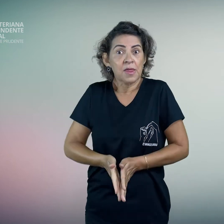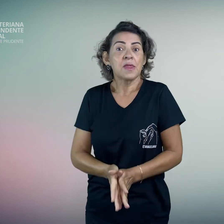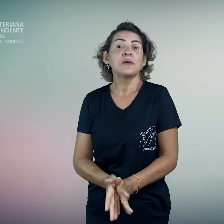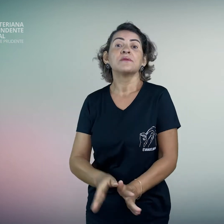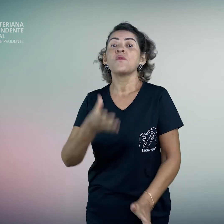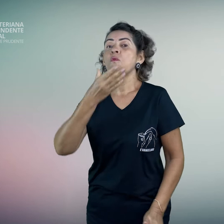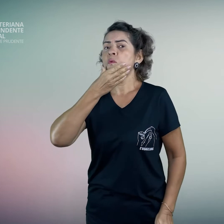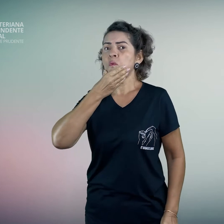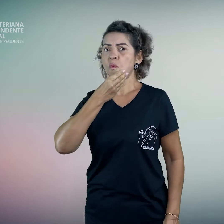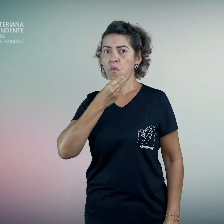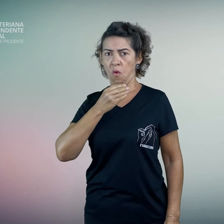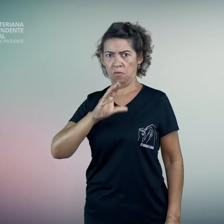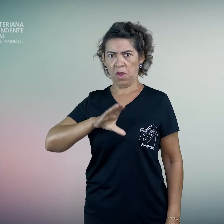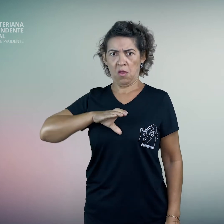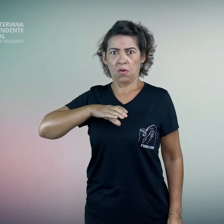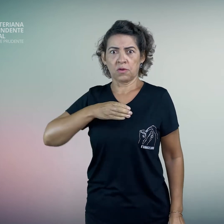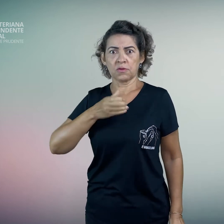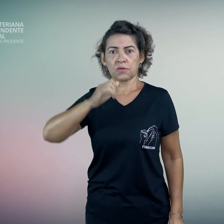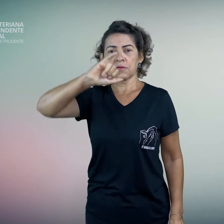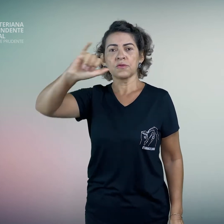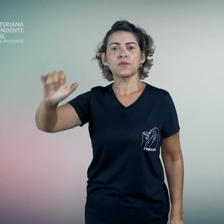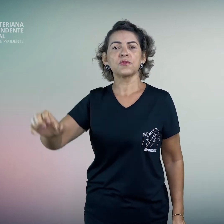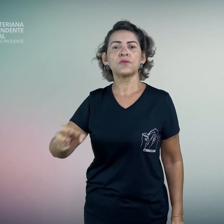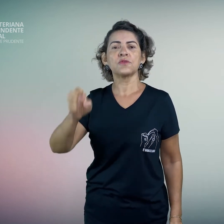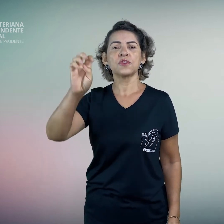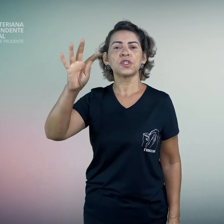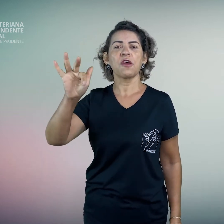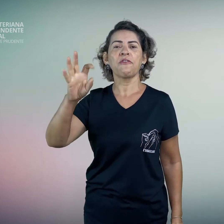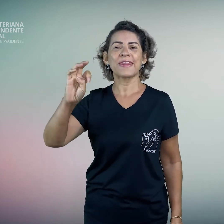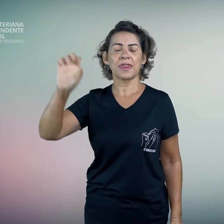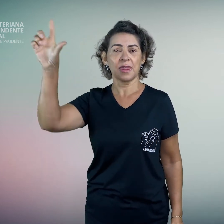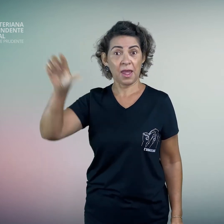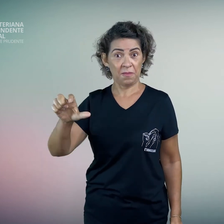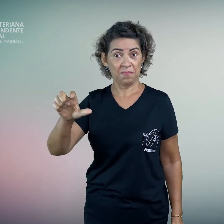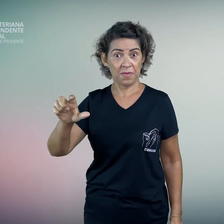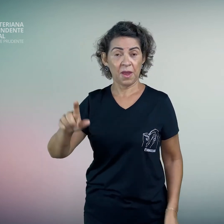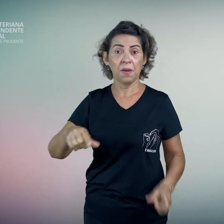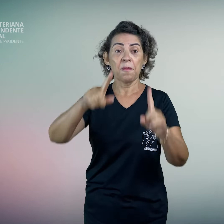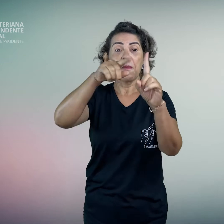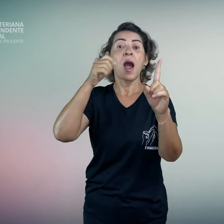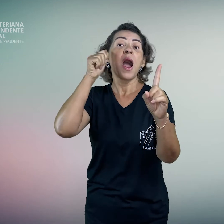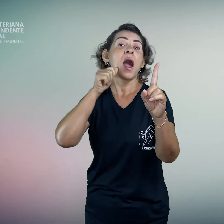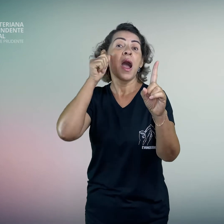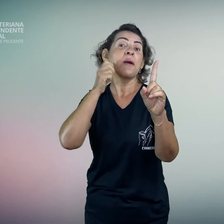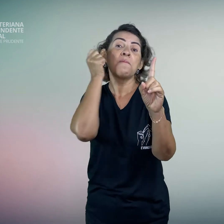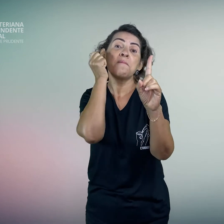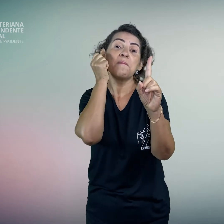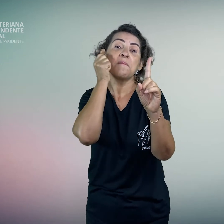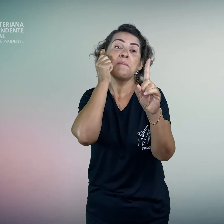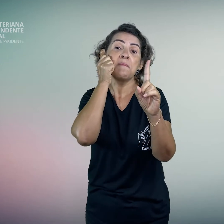Ele não era uma criança desejada, seja por sua mãe ou por seu pai. Para a